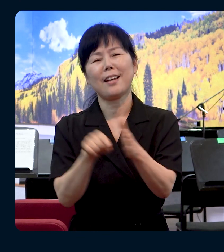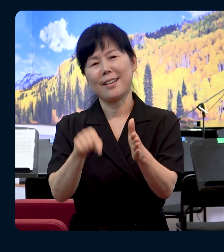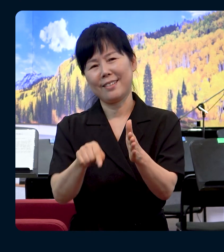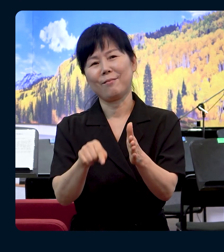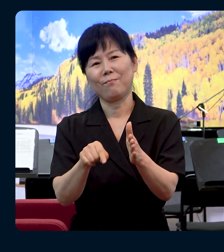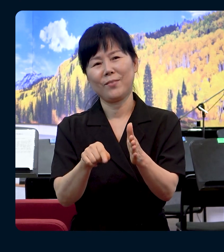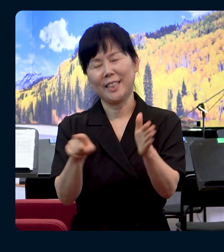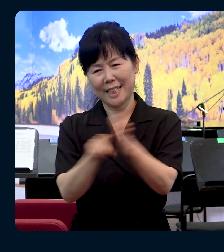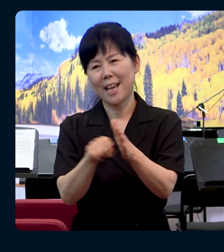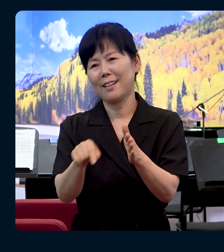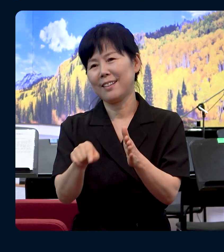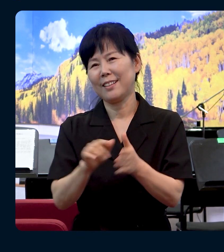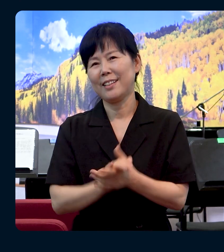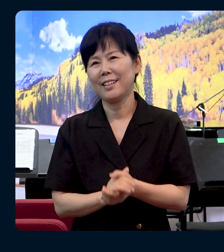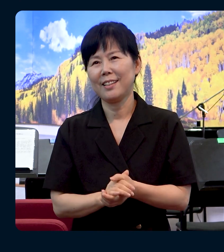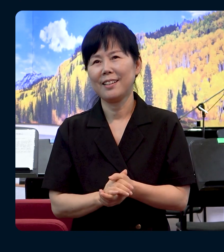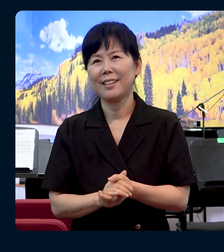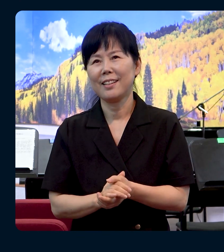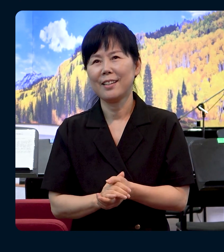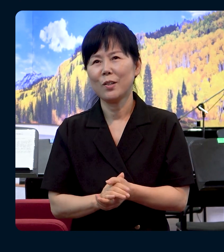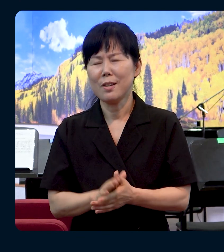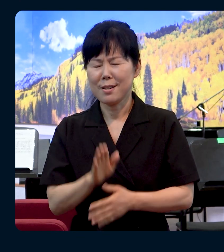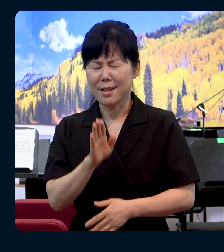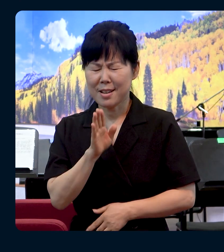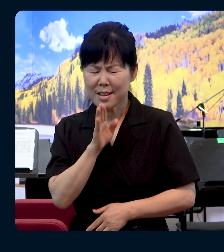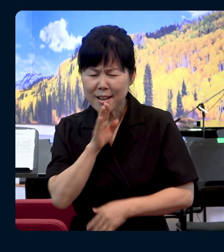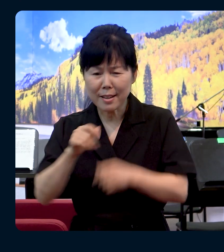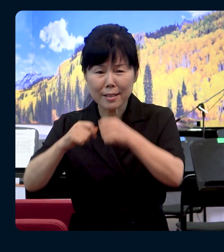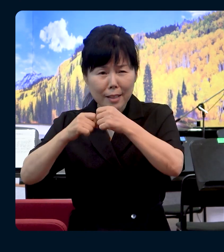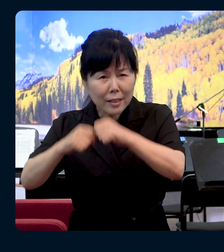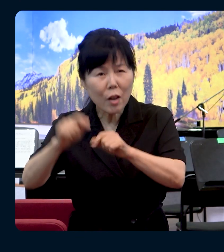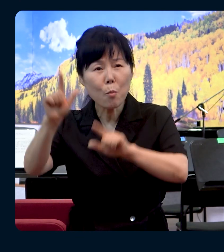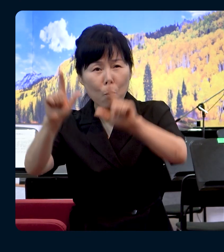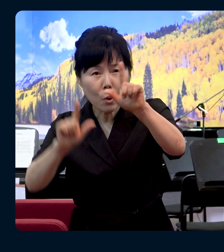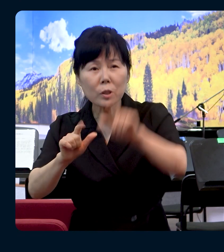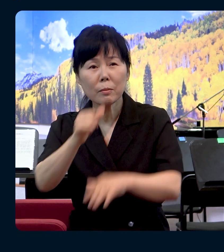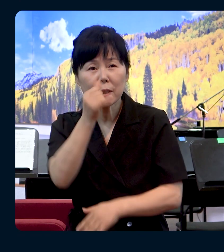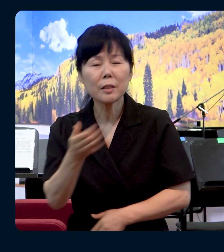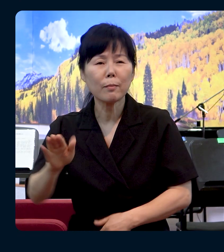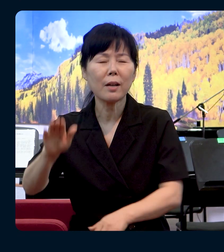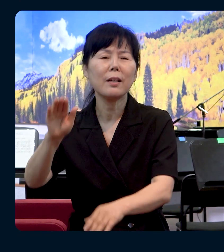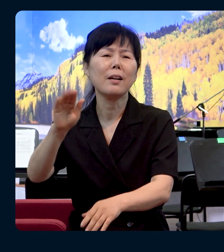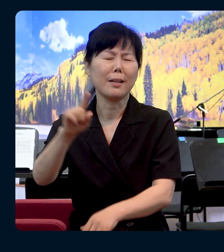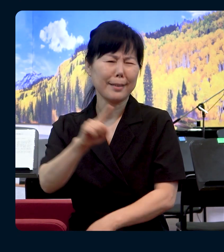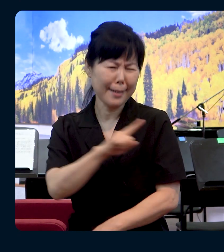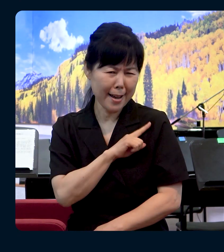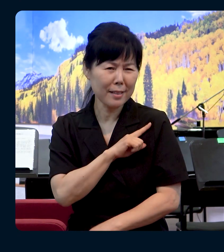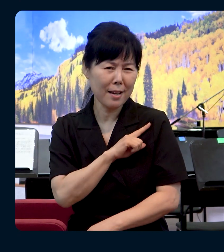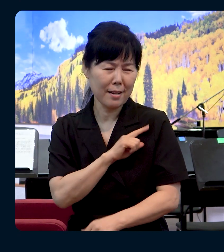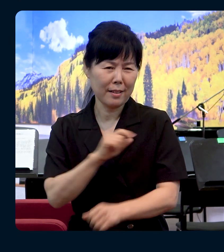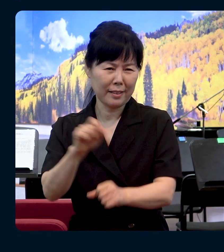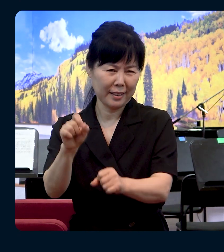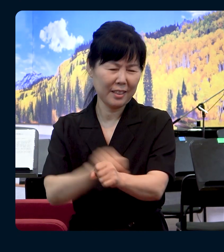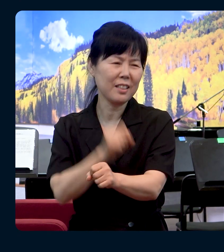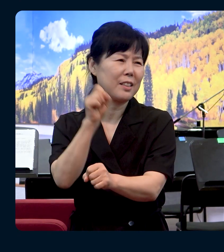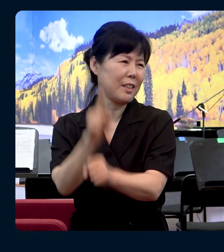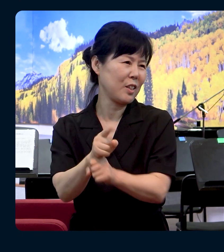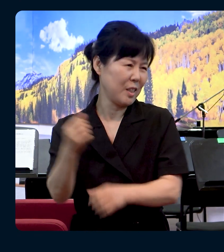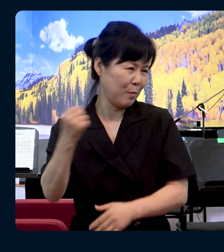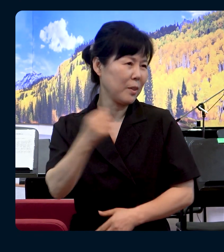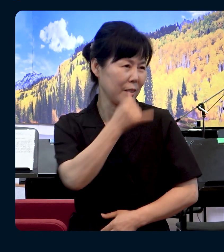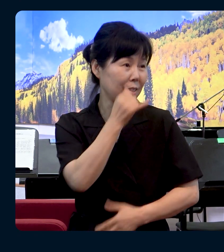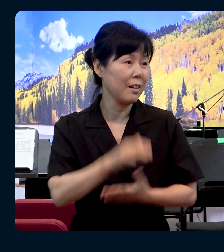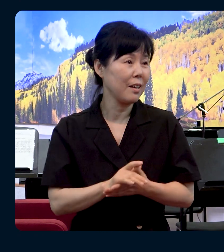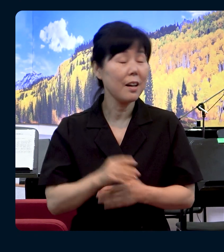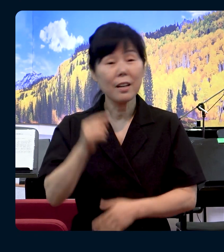있어요. 가장 디테일하지만 그러나 가장 뚜렷한 특징이라는 것이죠. 자, 이 입술의